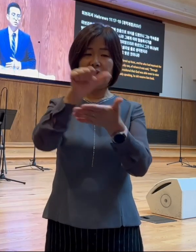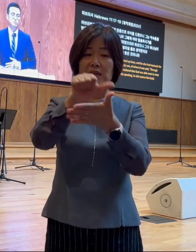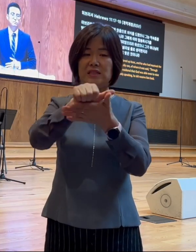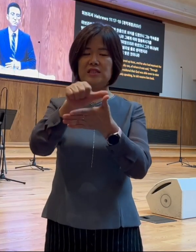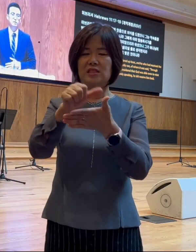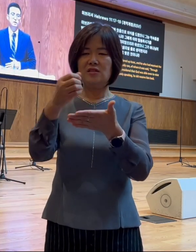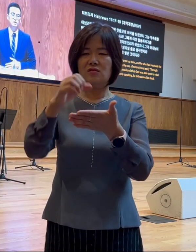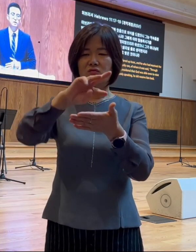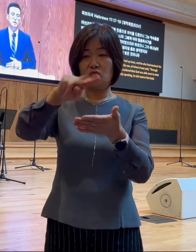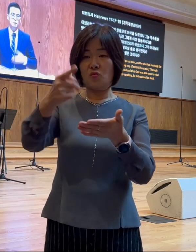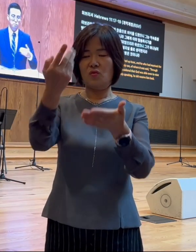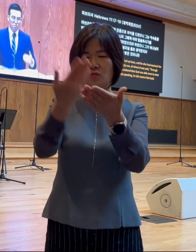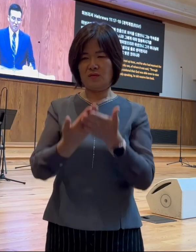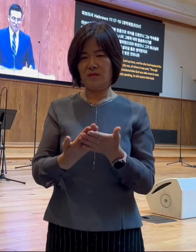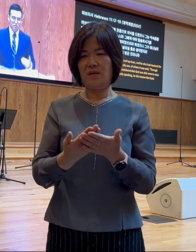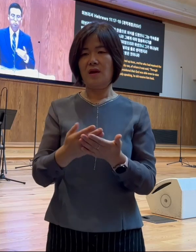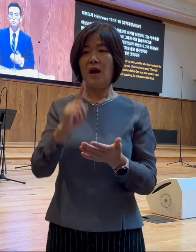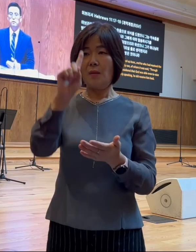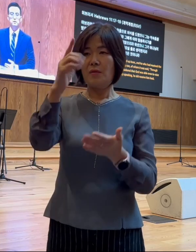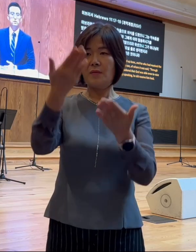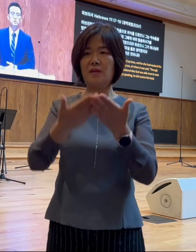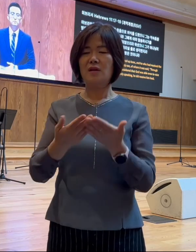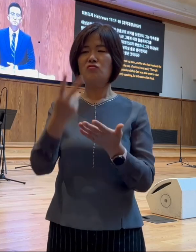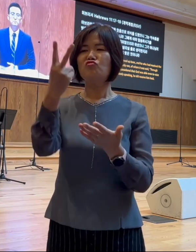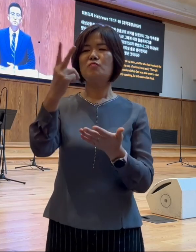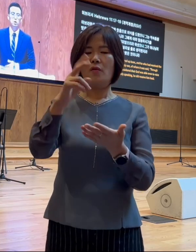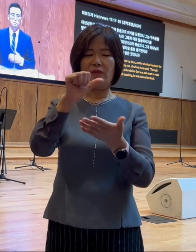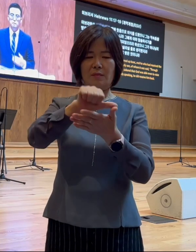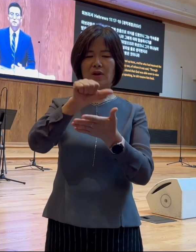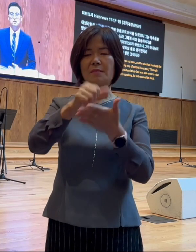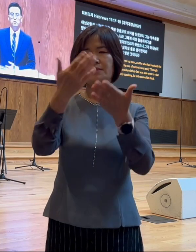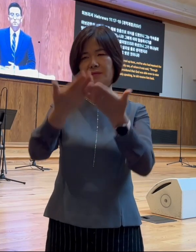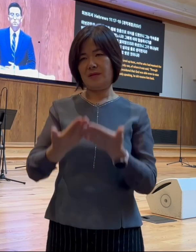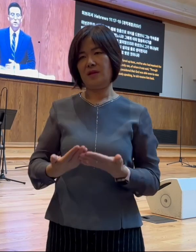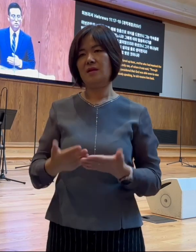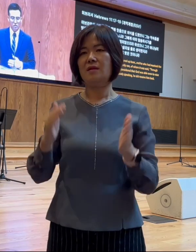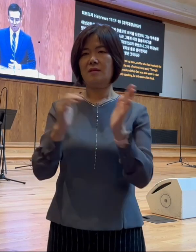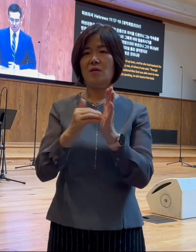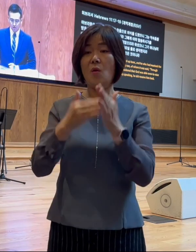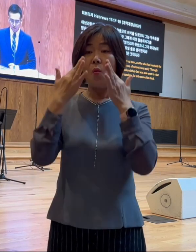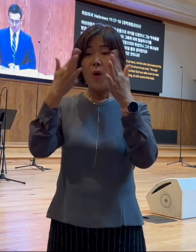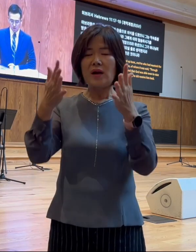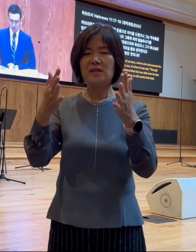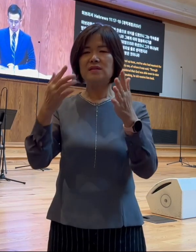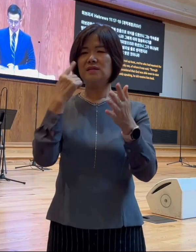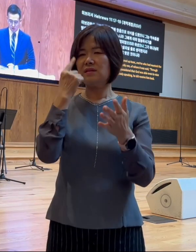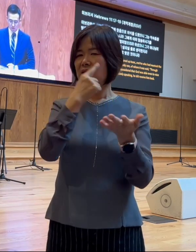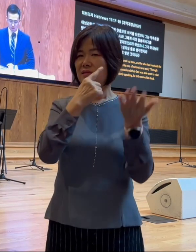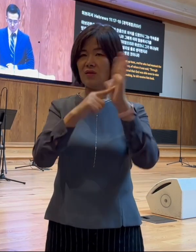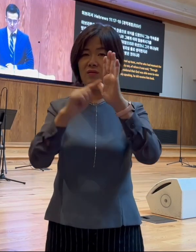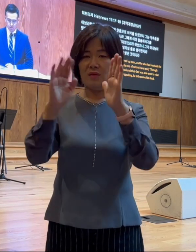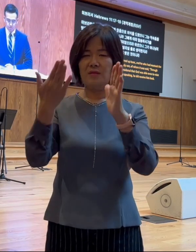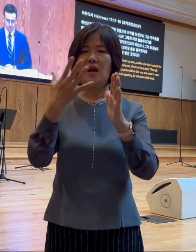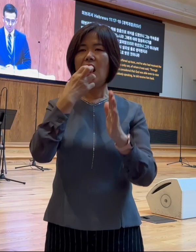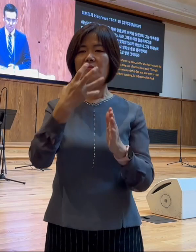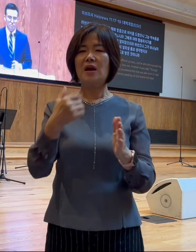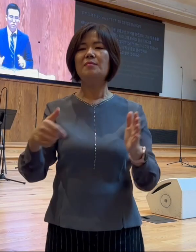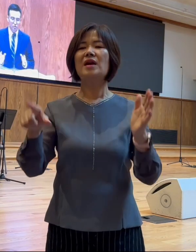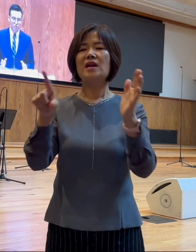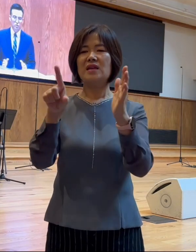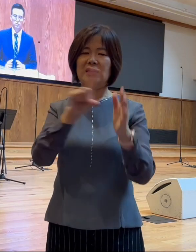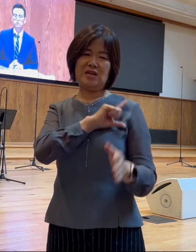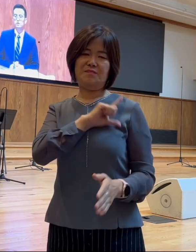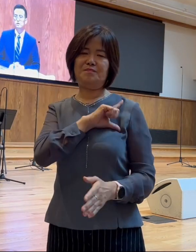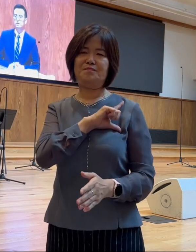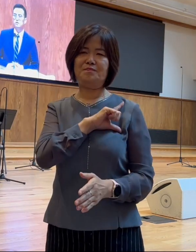거예요. 한 번 받은 게 아니라 두 번 받은 거예요. 정말 받은 거예요. 확증된 거예요. 그리고 그 아브라함의 믿음은